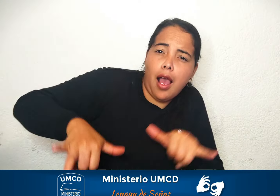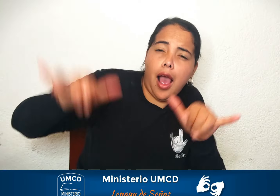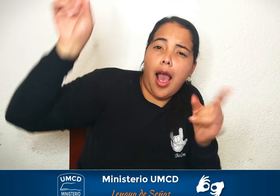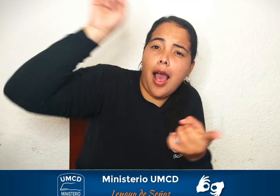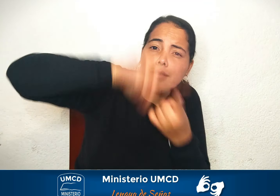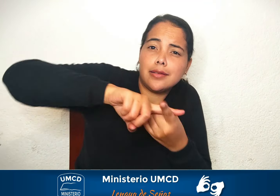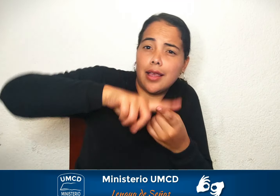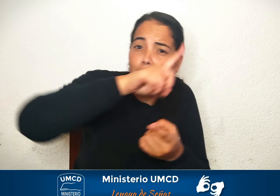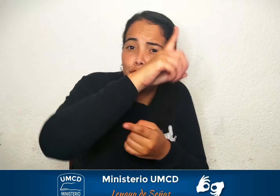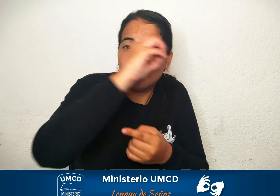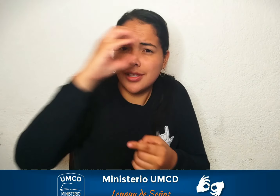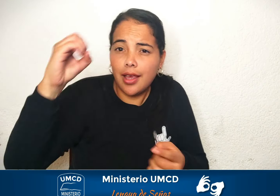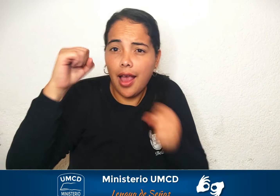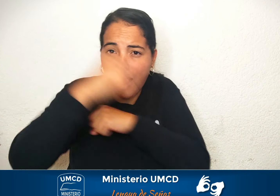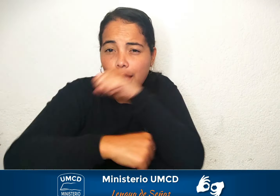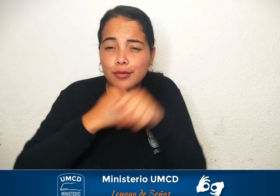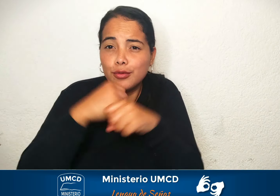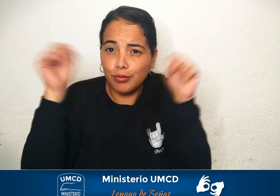para siempre.